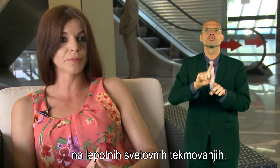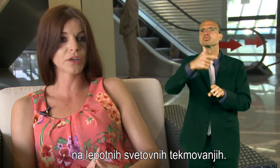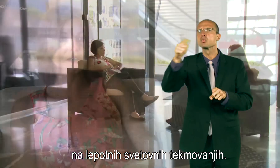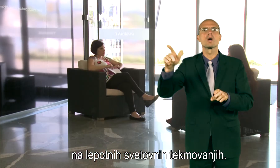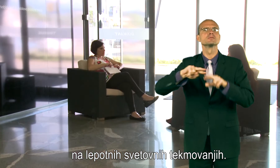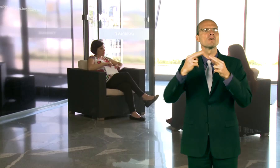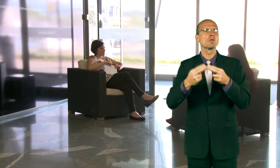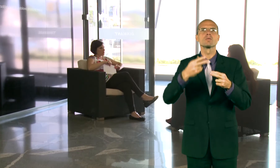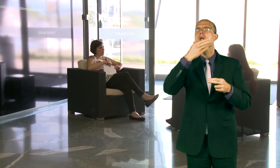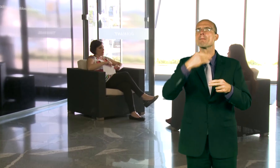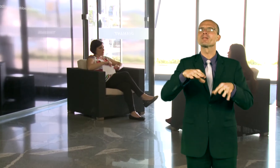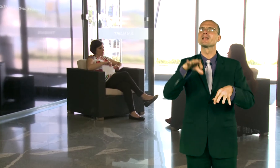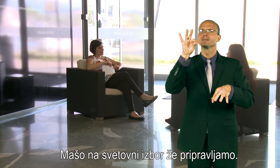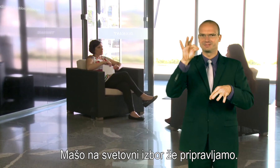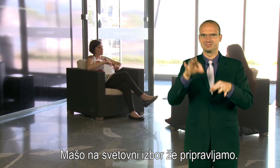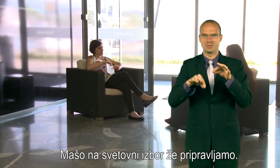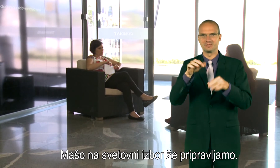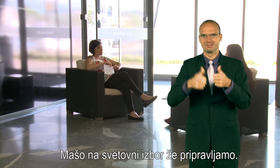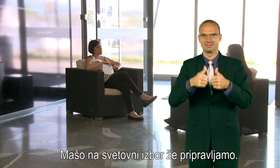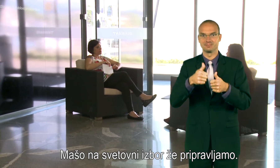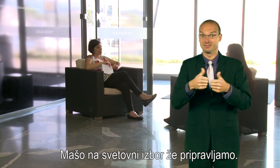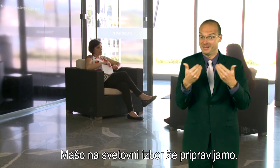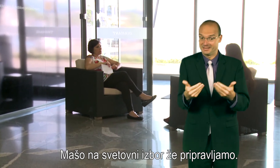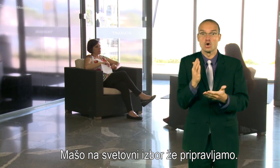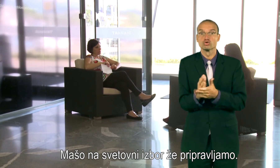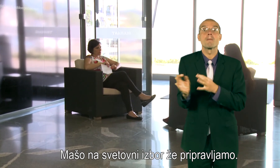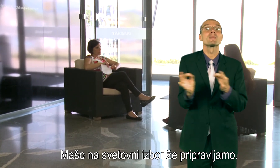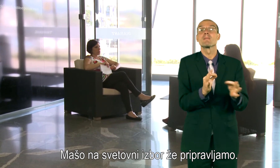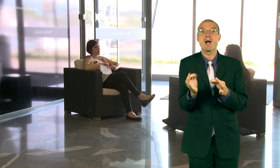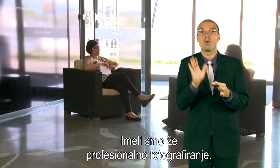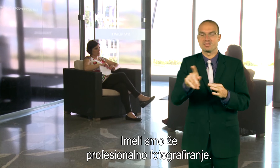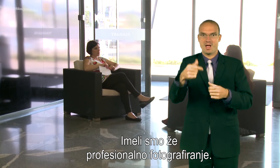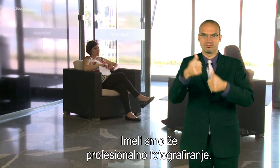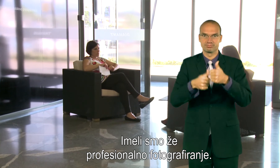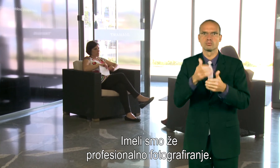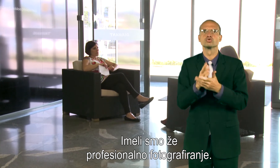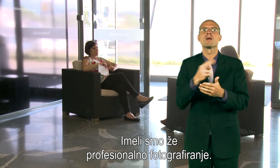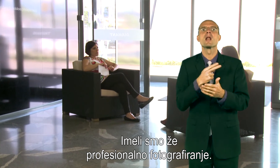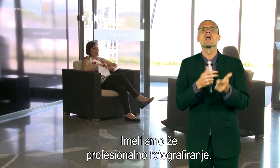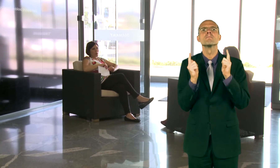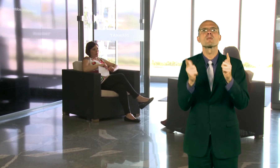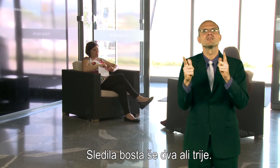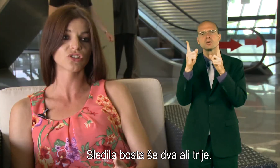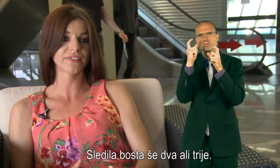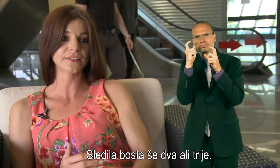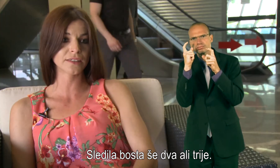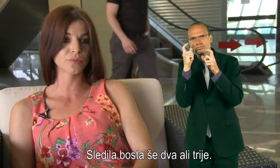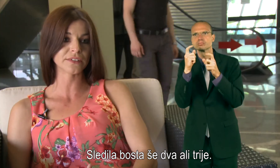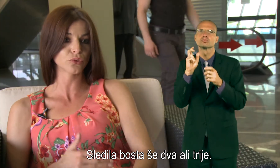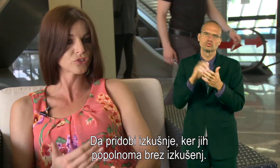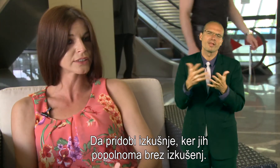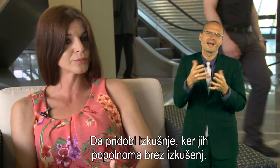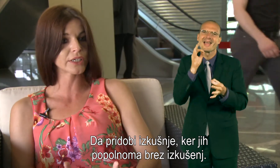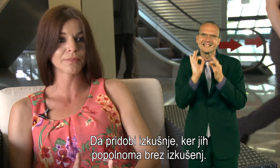svetovnih izborih. Mašo mi že pripravljamo na svetovni izbor, imeli smo že profesionalno fotografiranje, tudi sledijo še 2-3, da